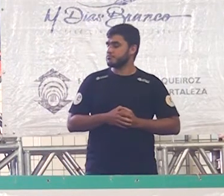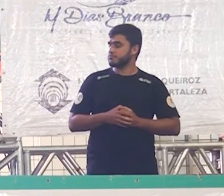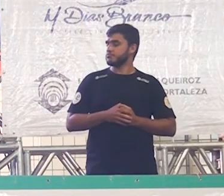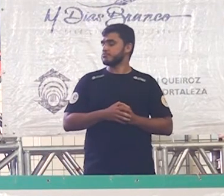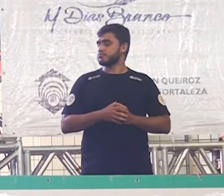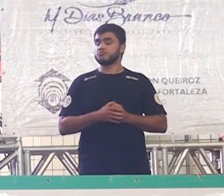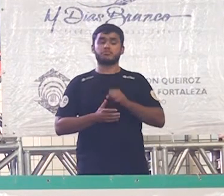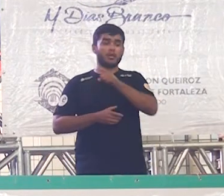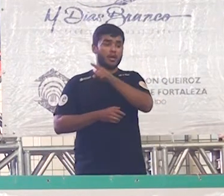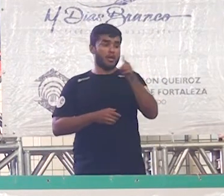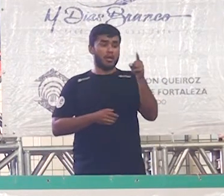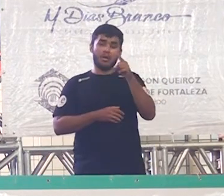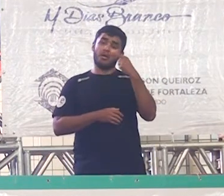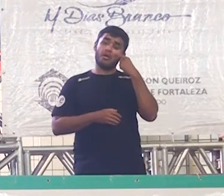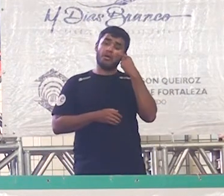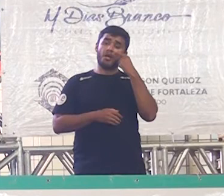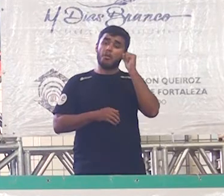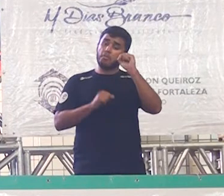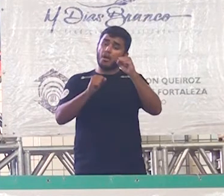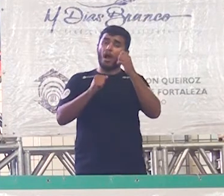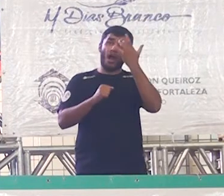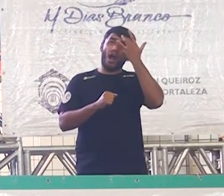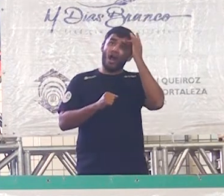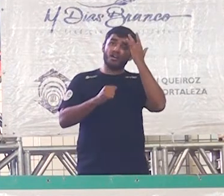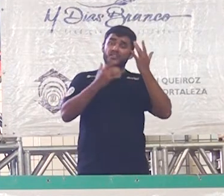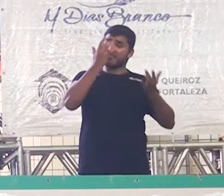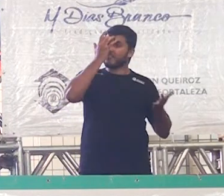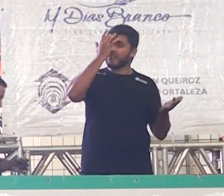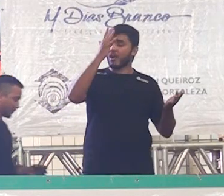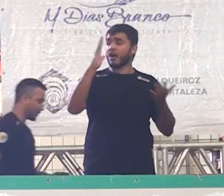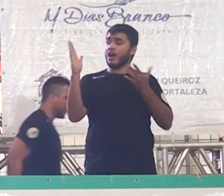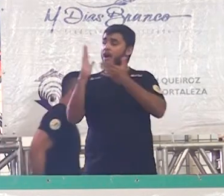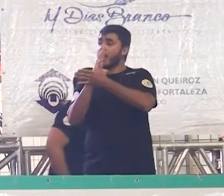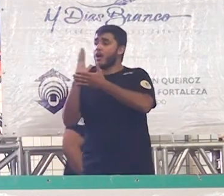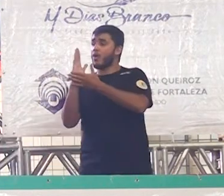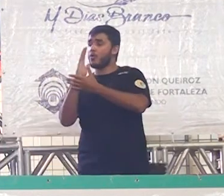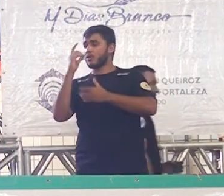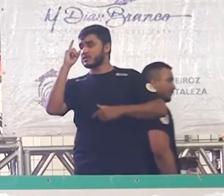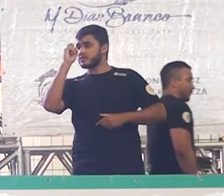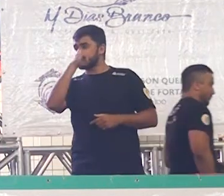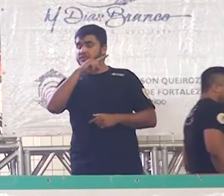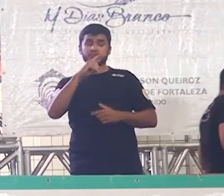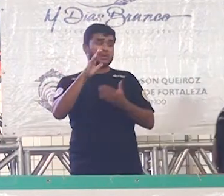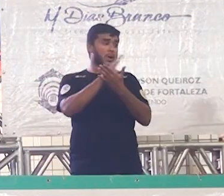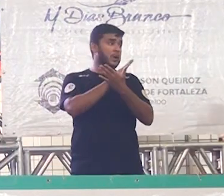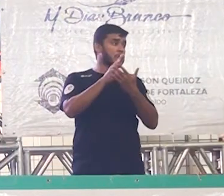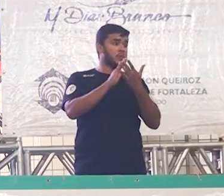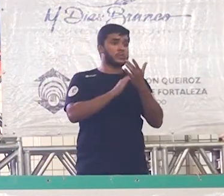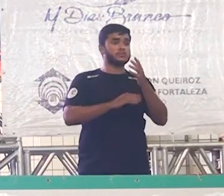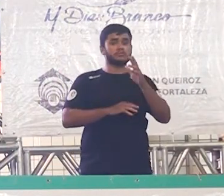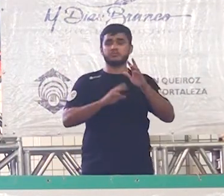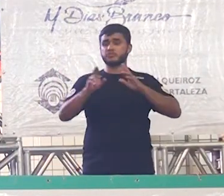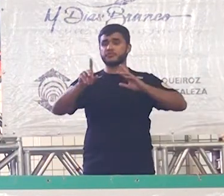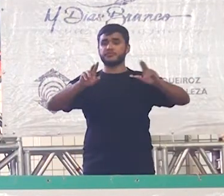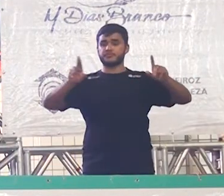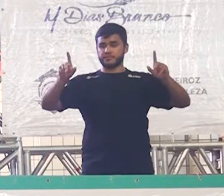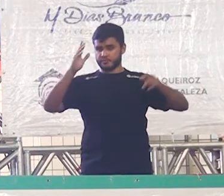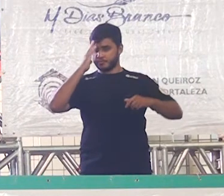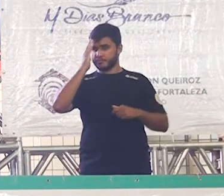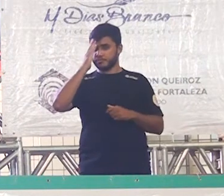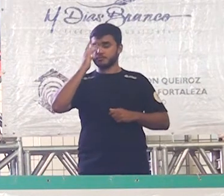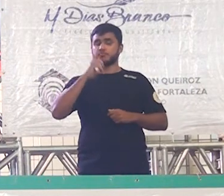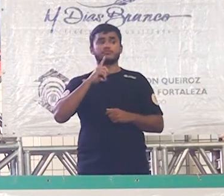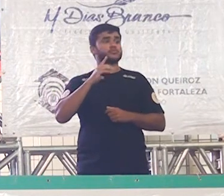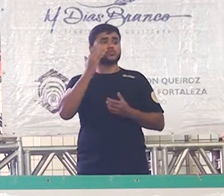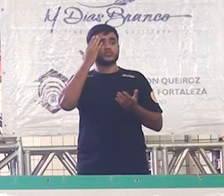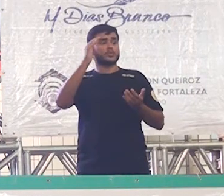ser fácil para você, pode ser difícil para o seu colega ou ser difícil para mim, e vice-versa. Então, não dá para a gente classificar a questão